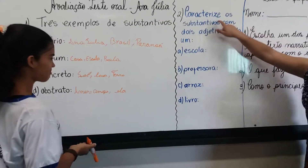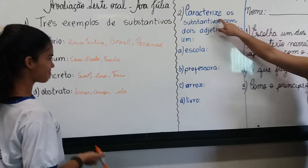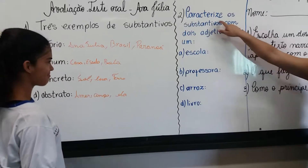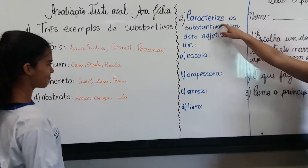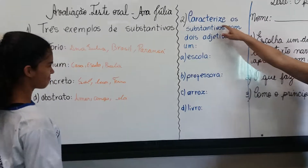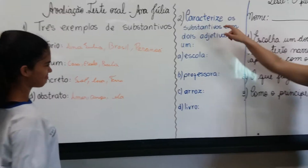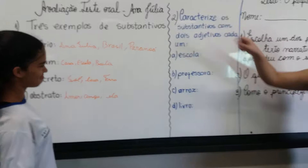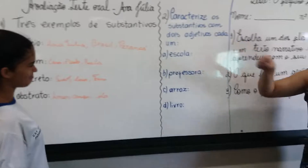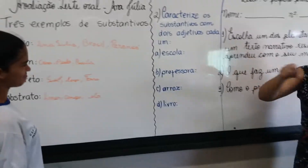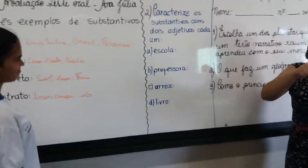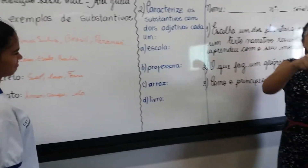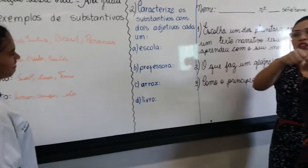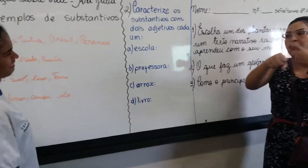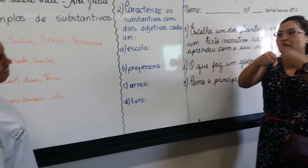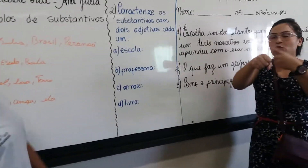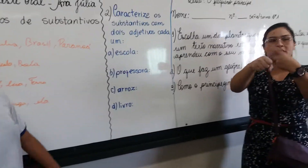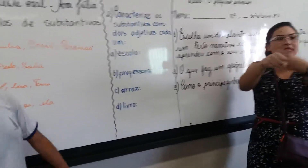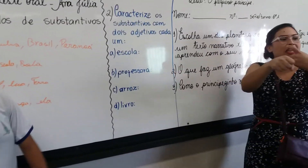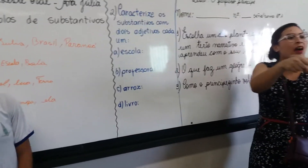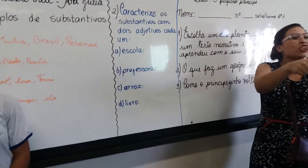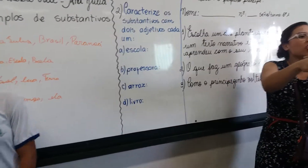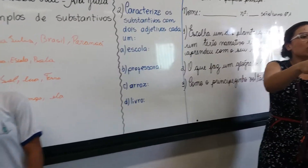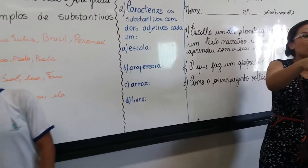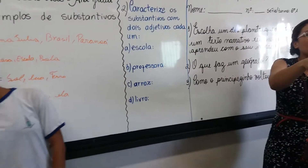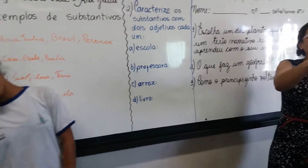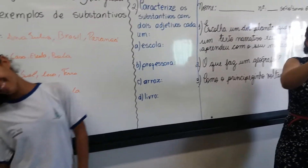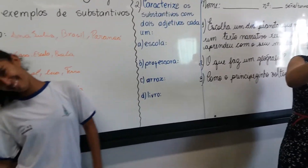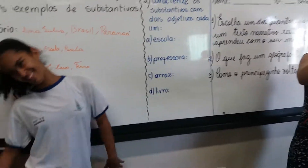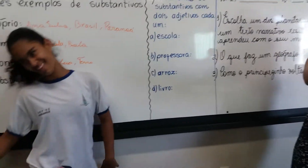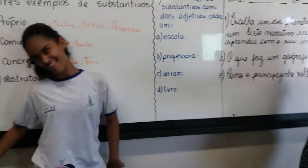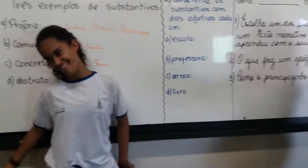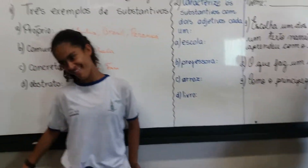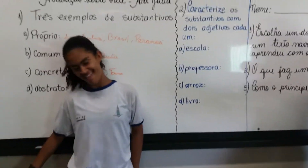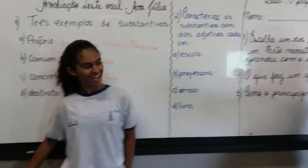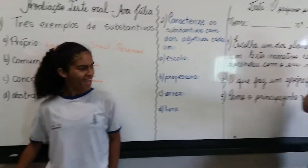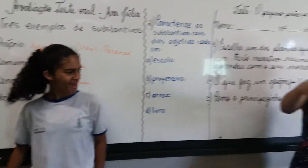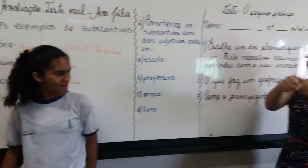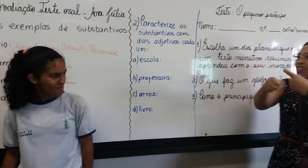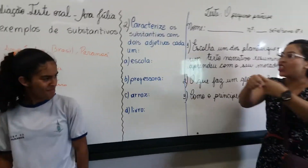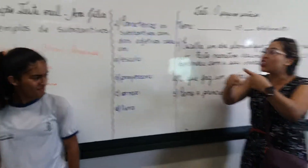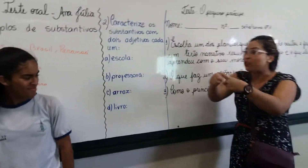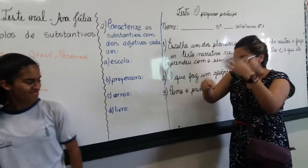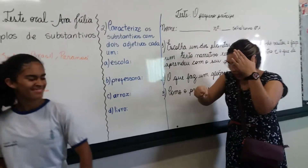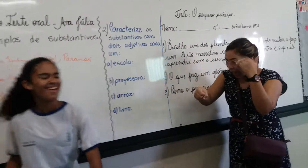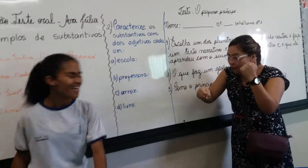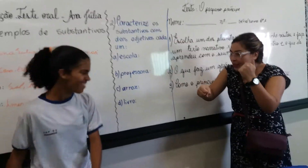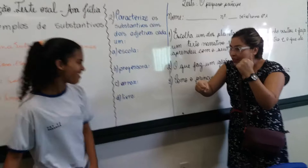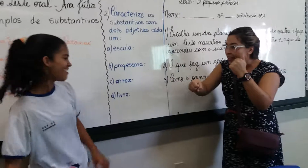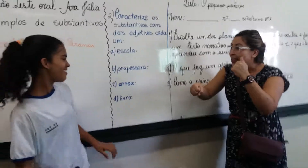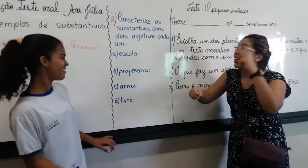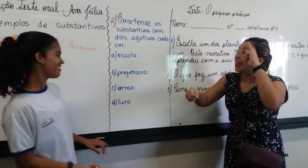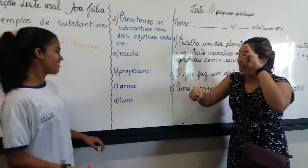lá, gente, adjetivo. Ó, pessoal, presta atenção. Ó, adjetivo, sabe? Adjetivo.